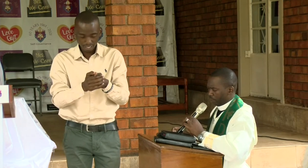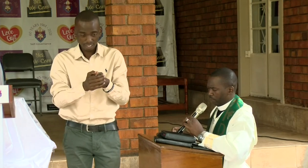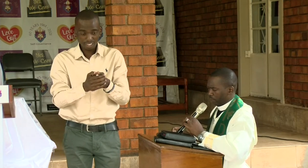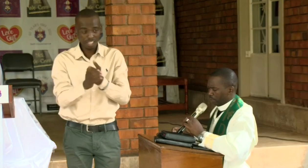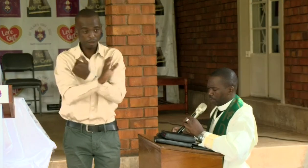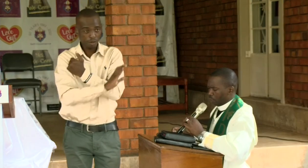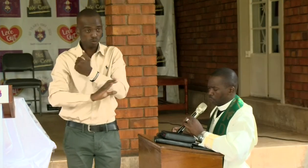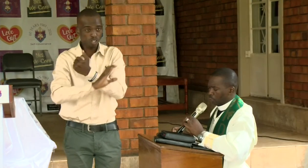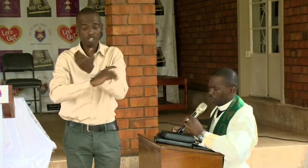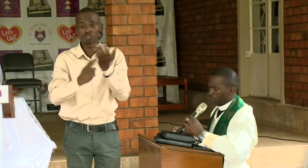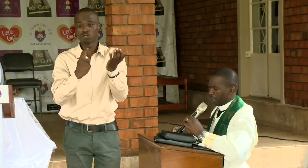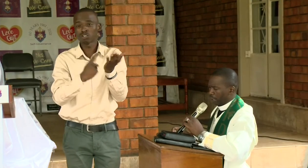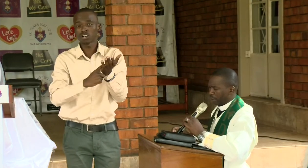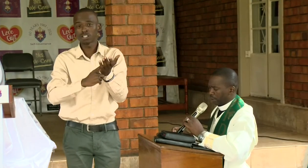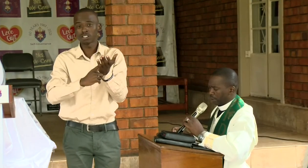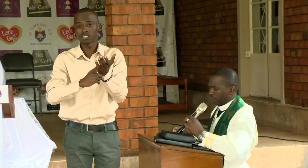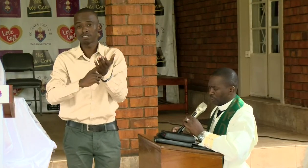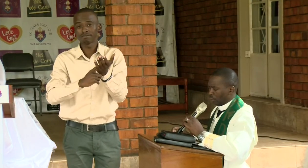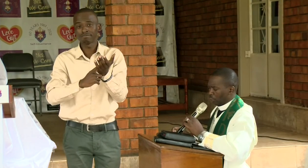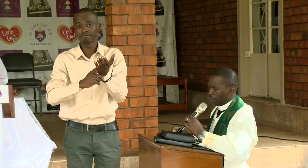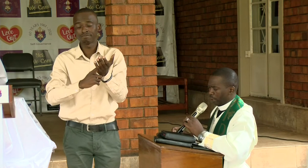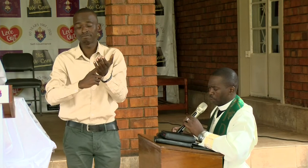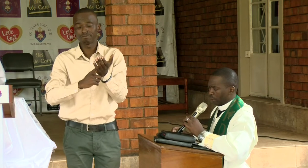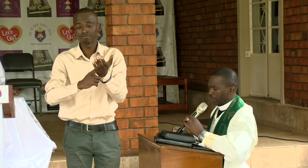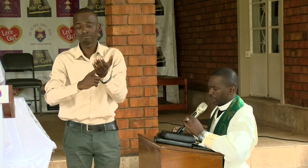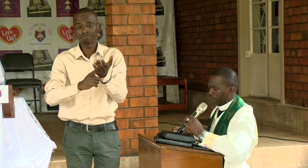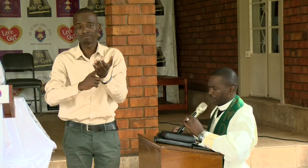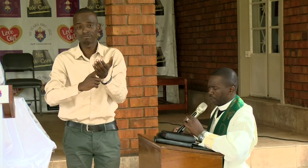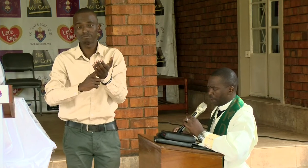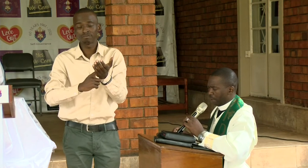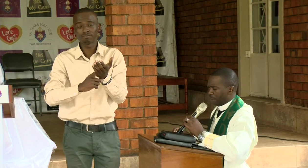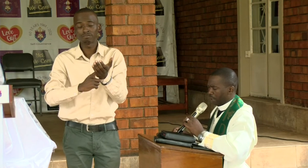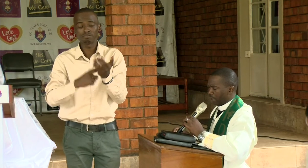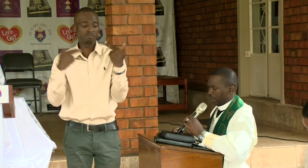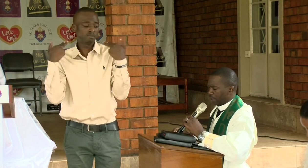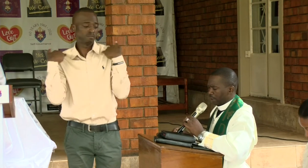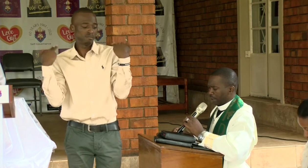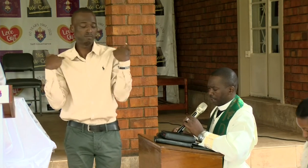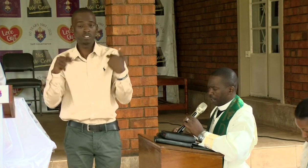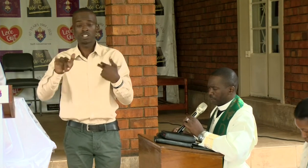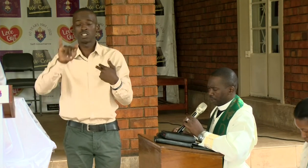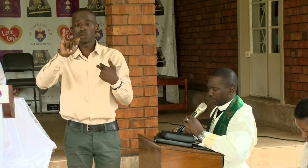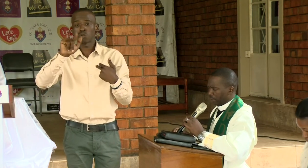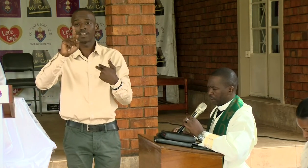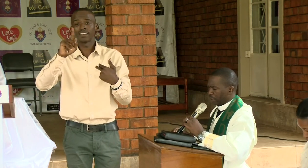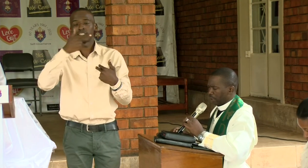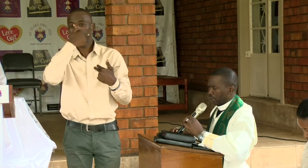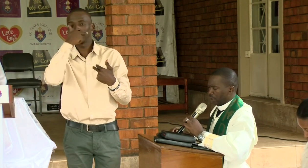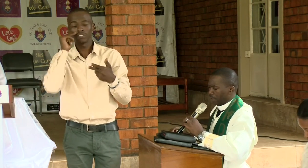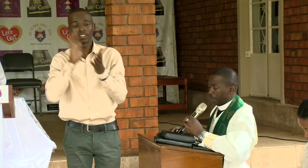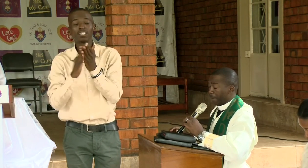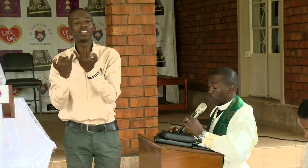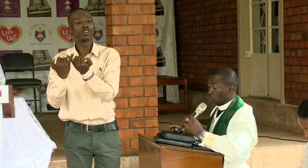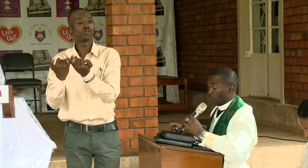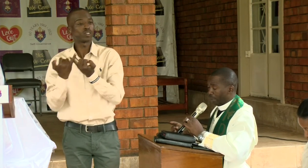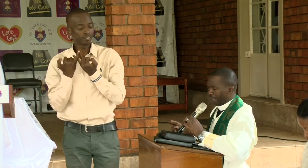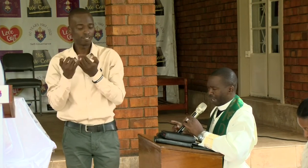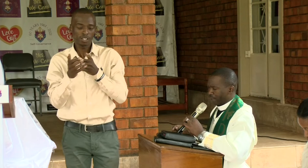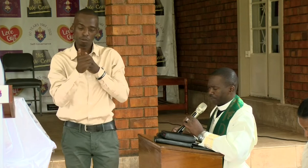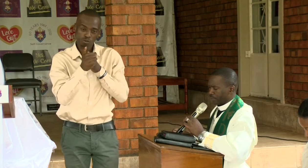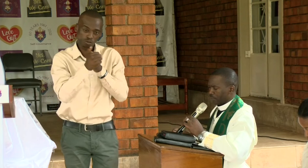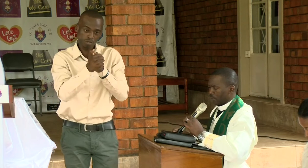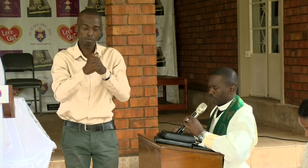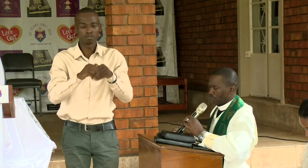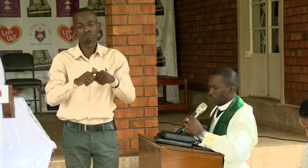ab'eggwanga lino omuddu we Yoweri Jeno Yoweri Kaguta Museveni ne maama Kataha Museveni